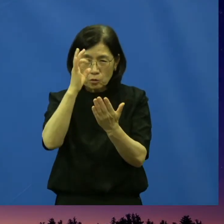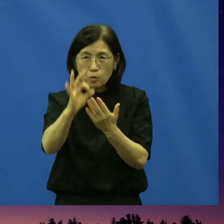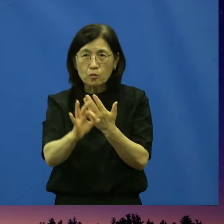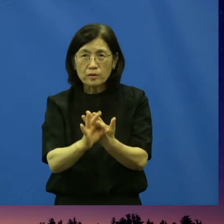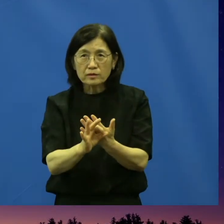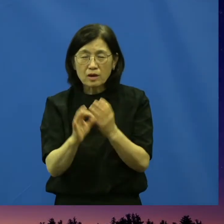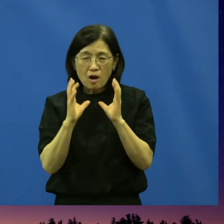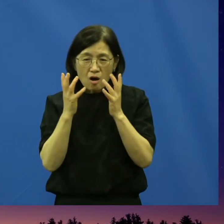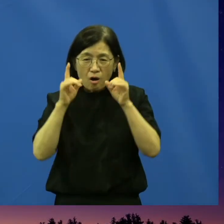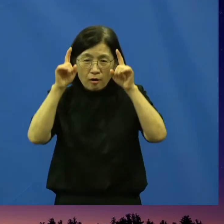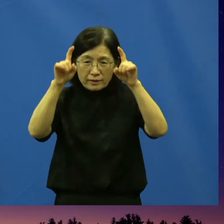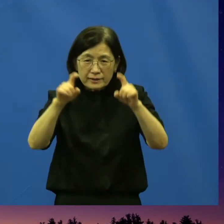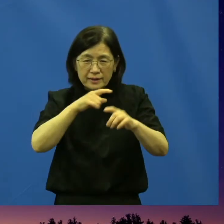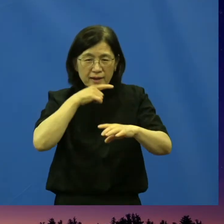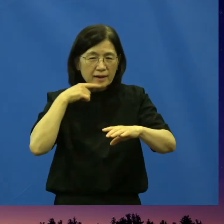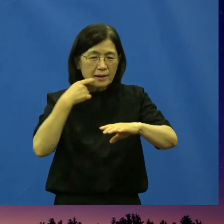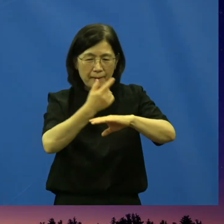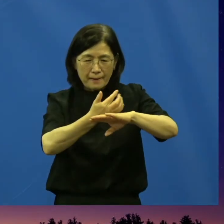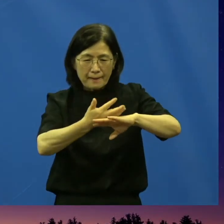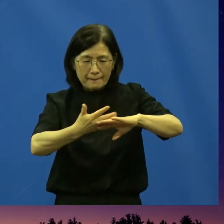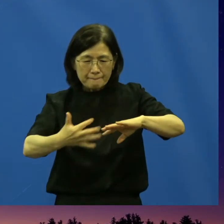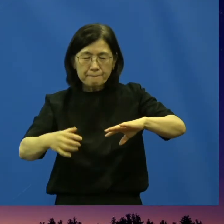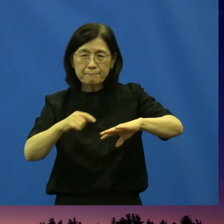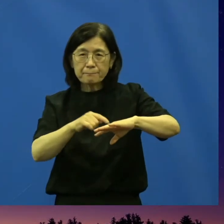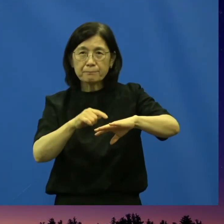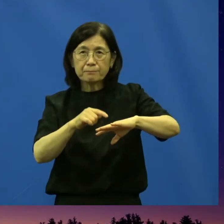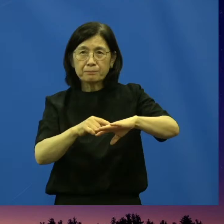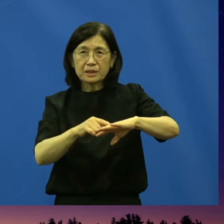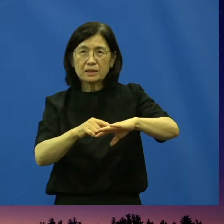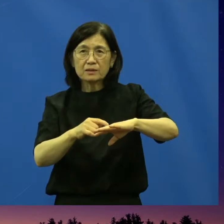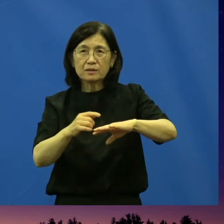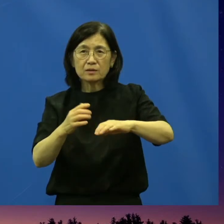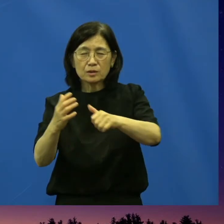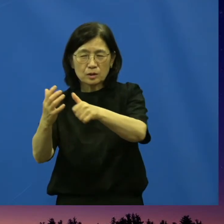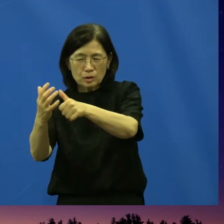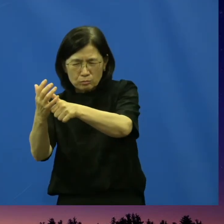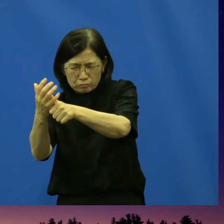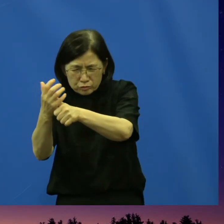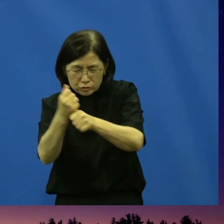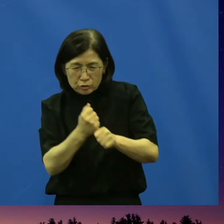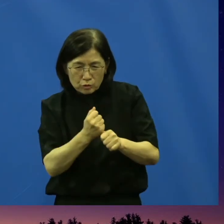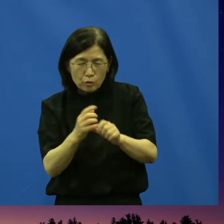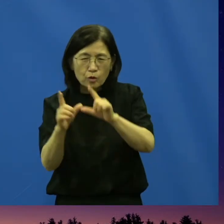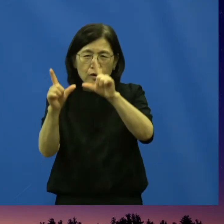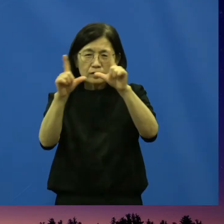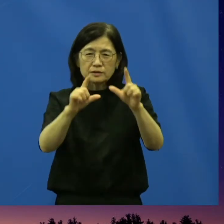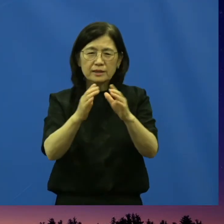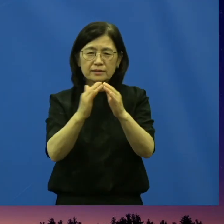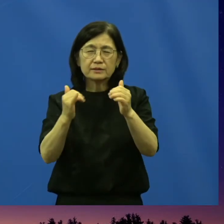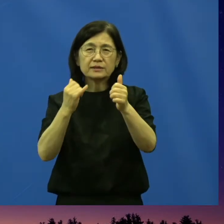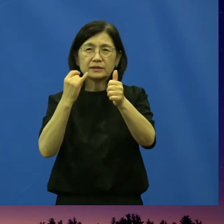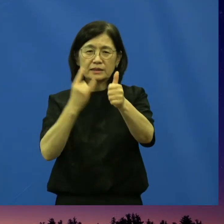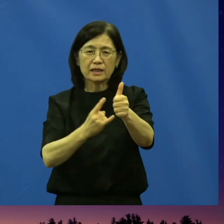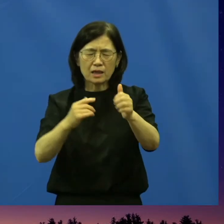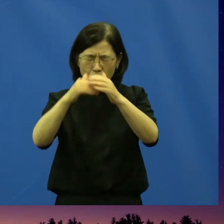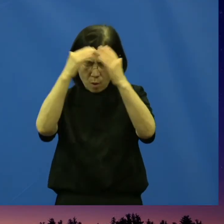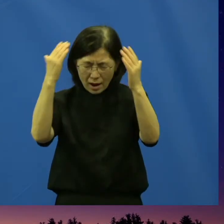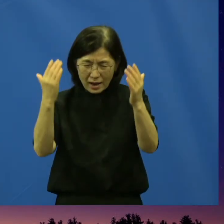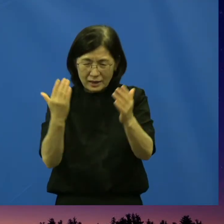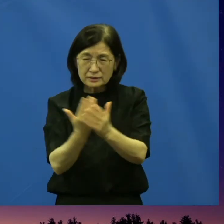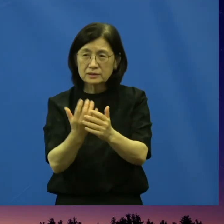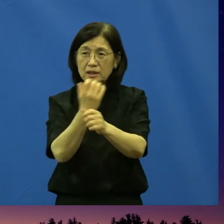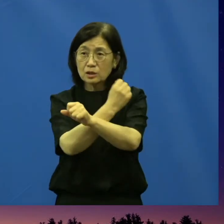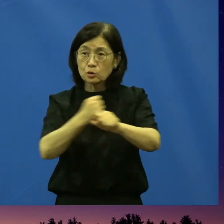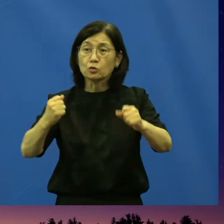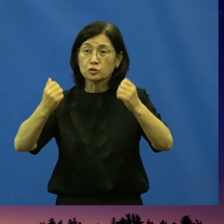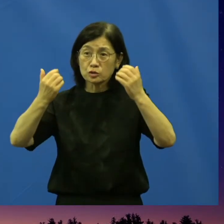예수의 그 피의 공로를 우리가 붙들고 나아가는 자들에게 완전한 용서와,